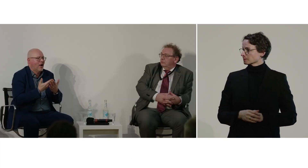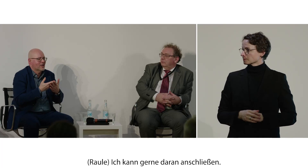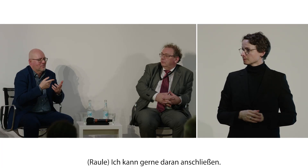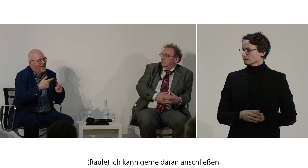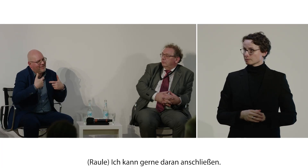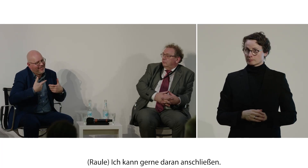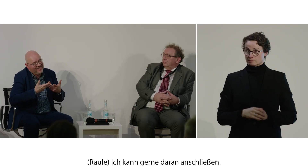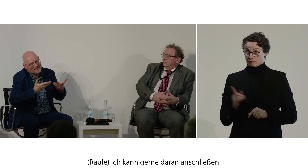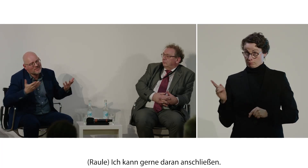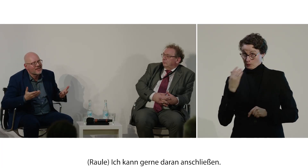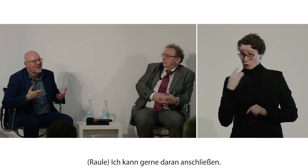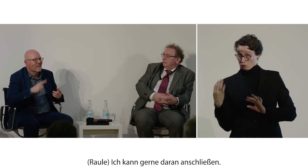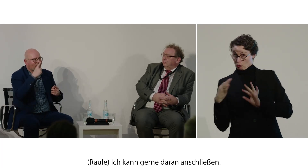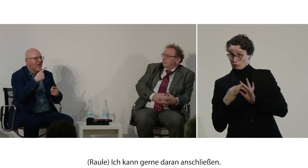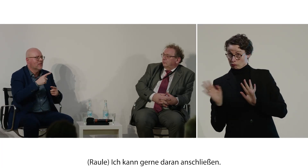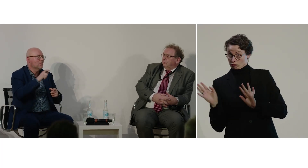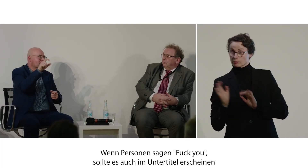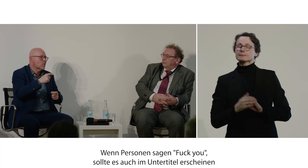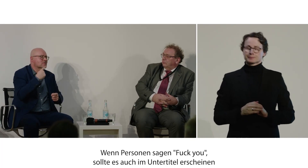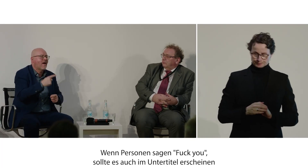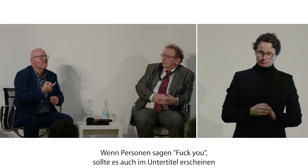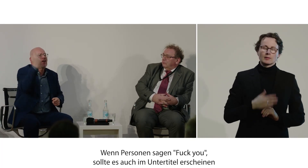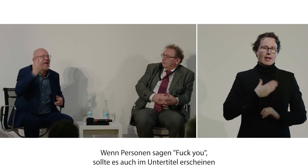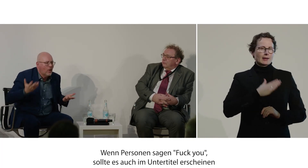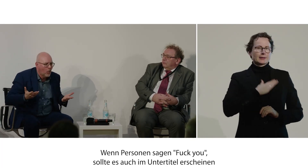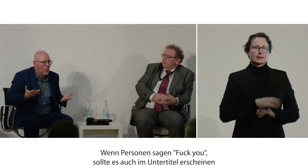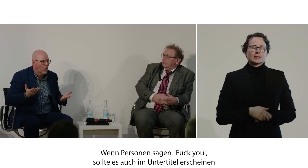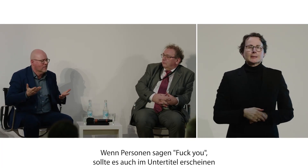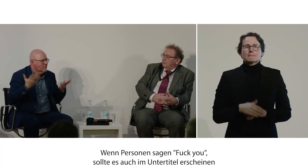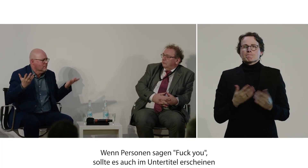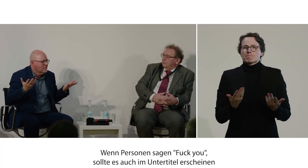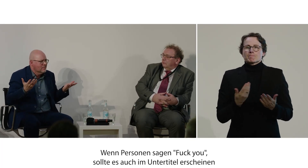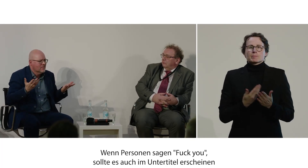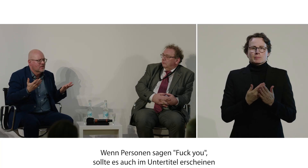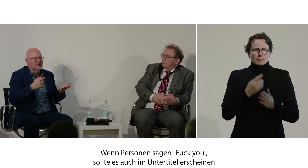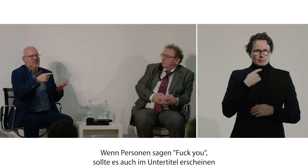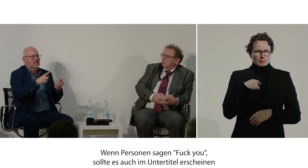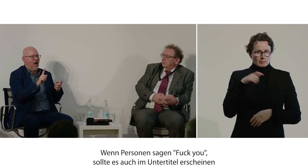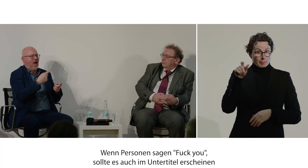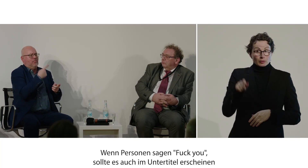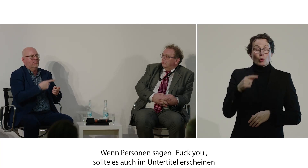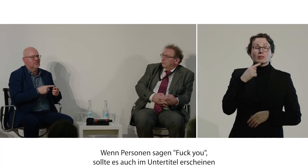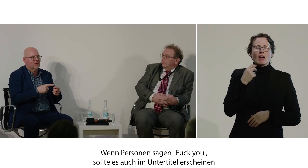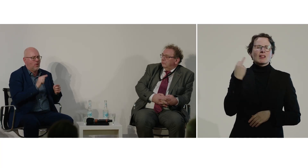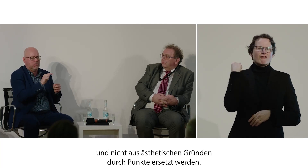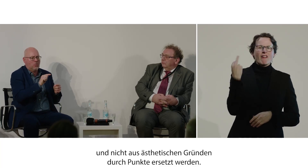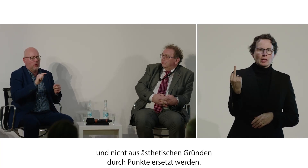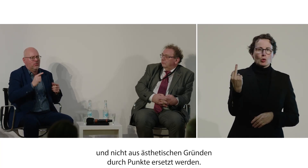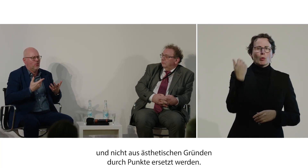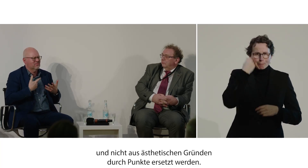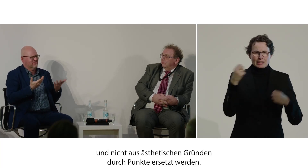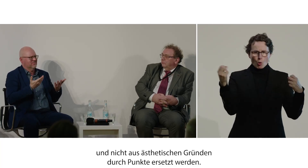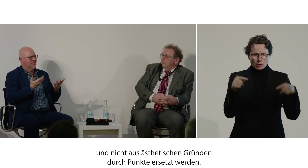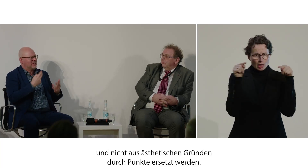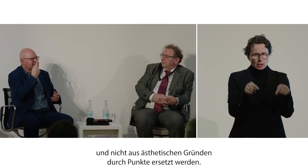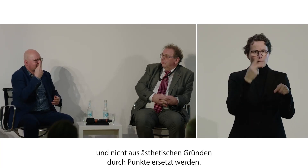Ich kann gerne daran anschließen. Also ich denke, wenn Personen sagen, fuck you, dann sollte es auch im Untertitel erscheinen und nicht